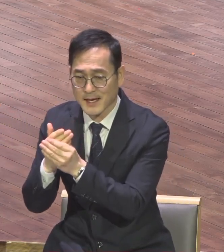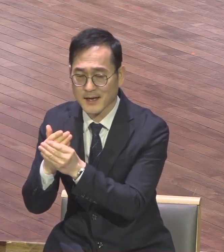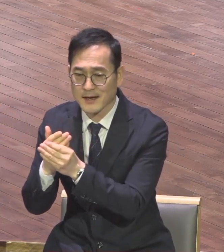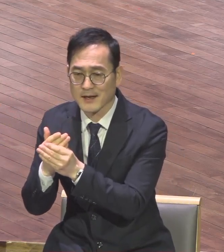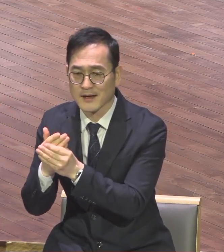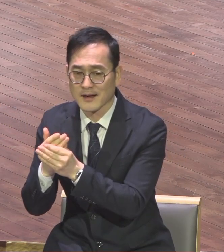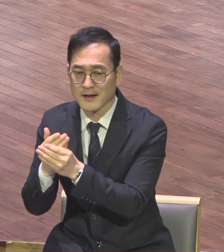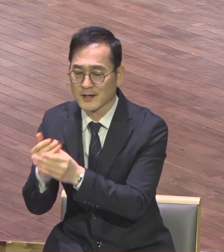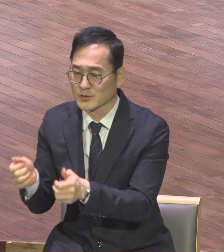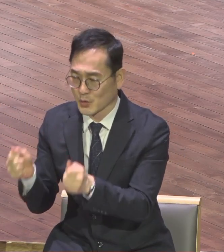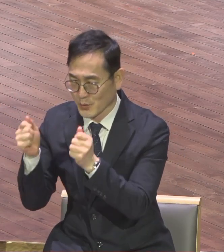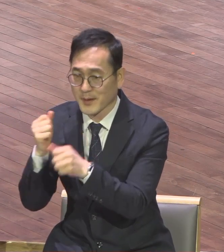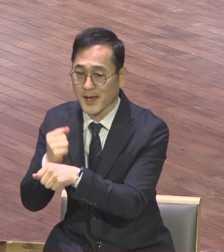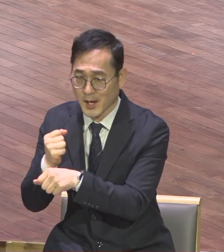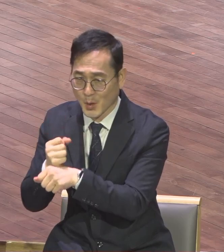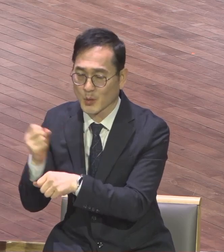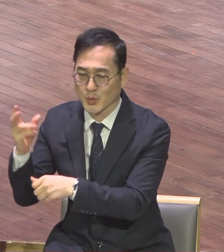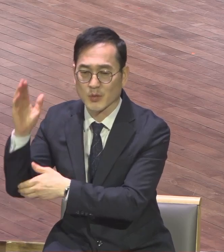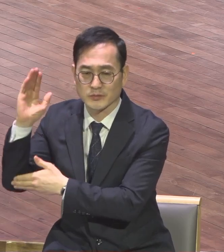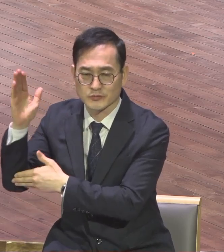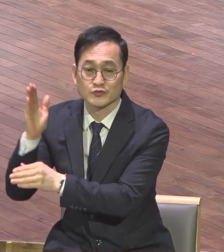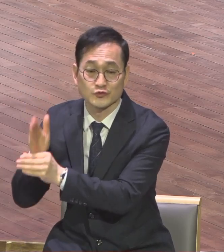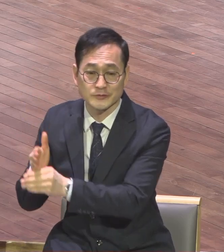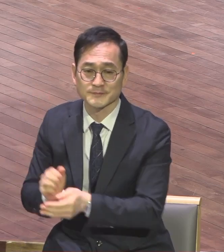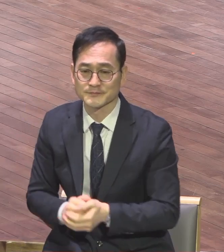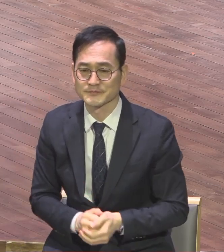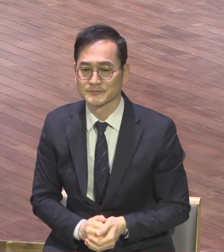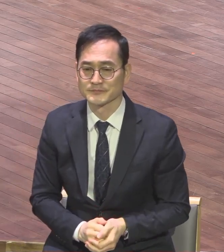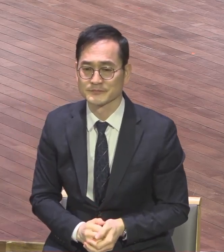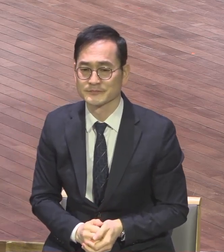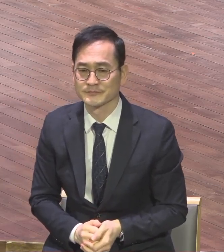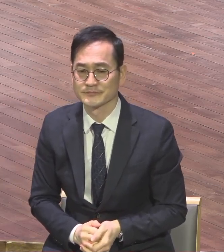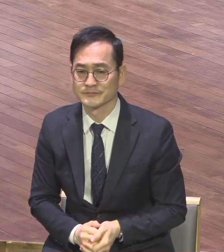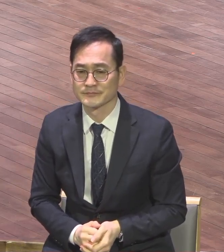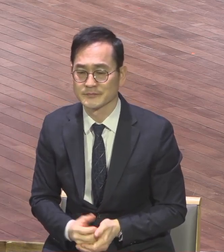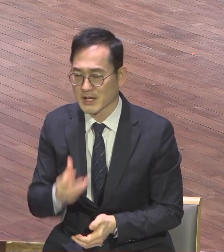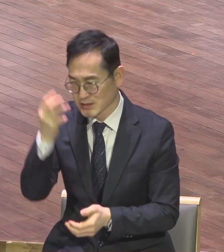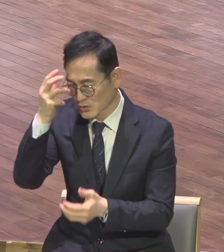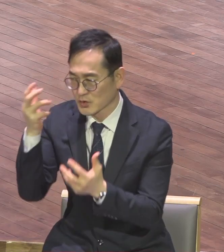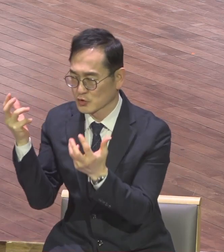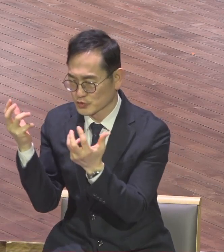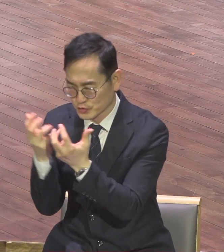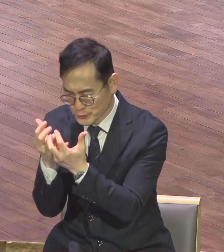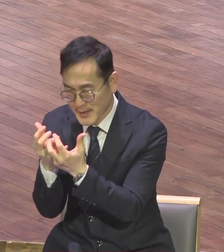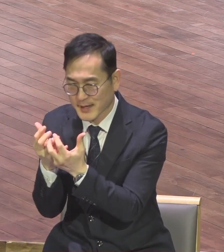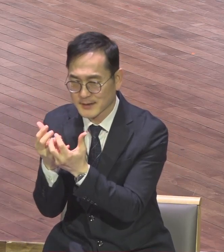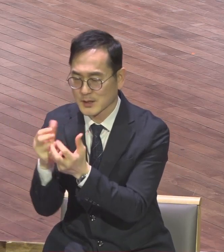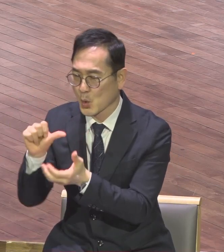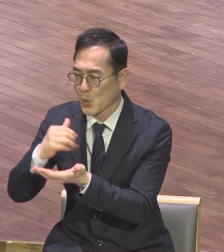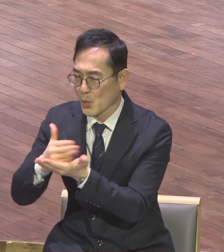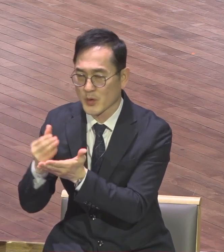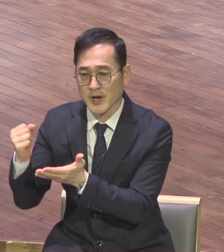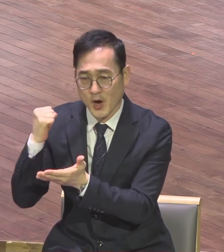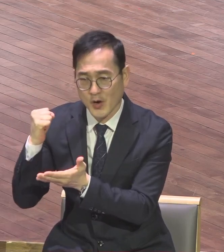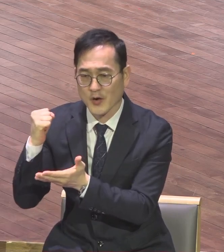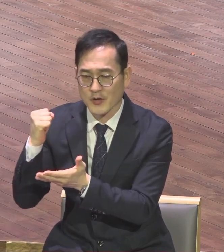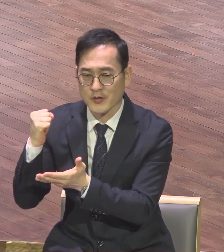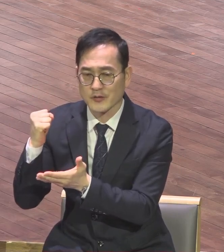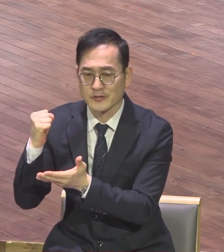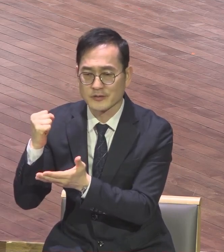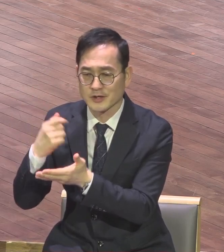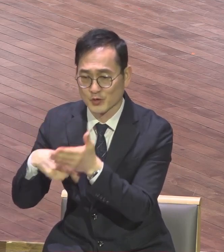및 비전회의 일정 중에 계십니다. 목사님 모든 일정 속에 성령 충만과 오력이 임하도록 모든